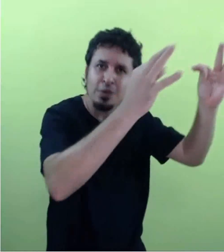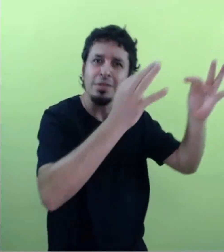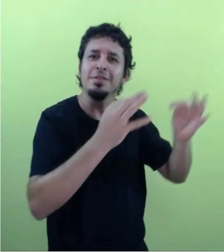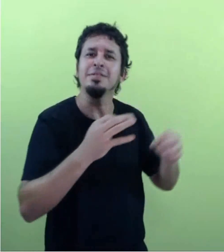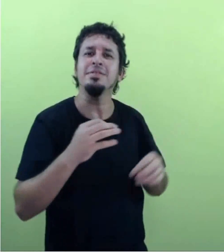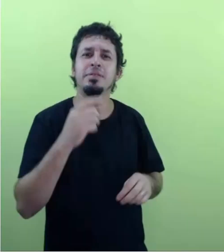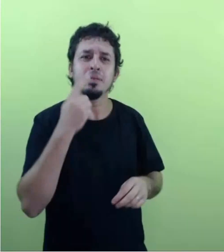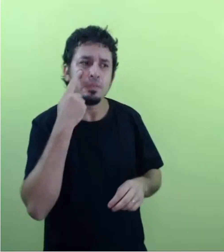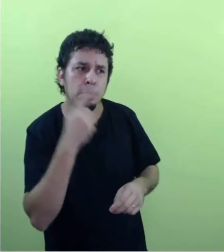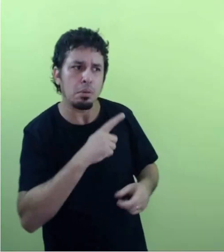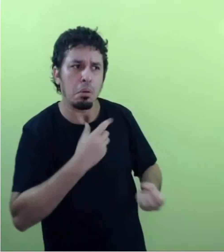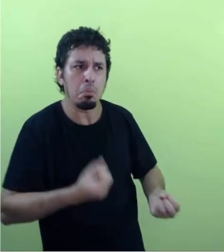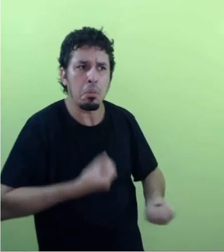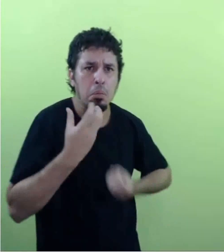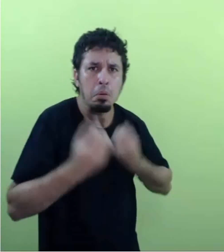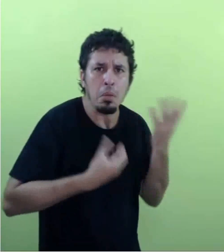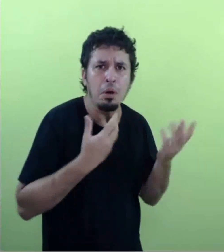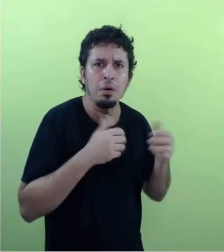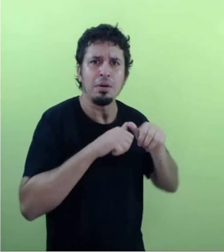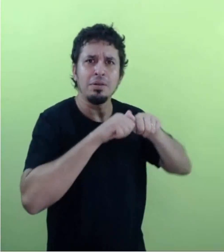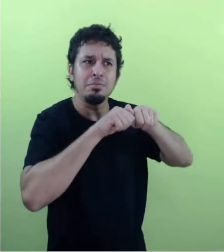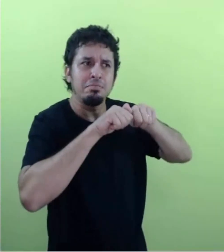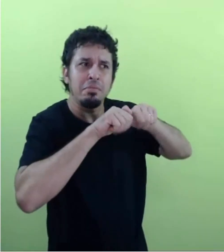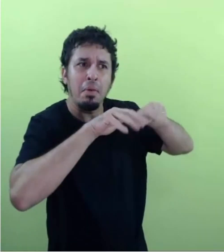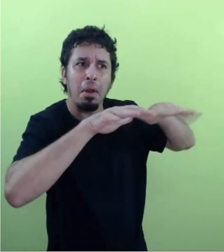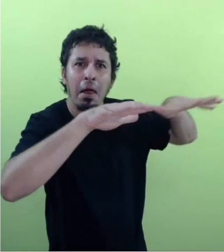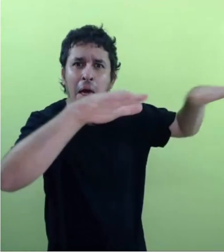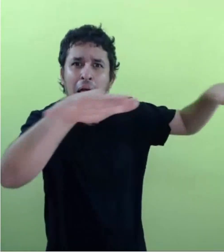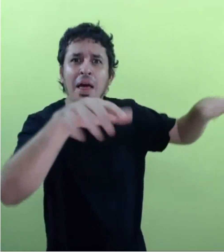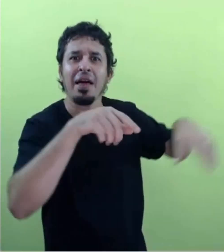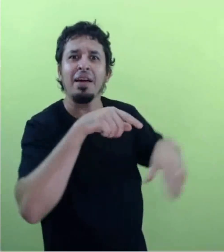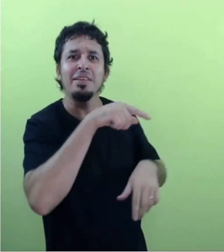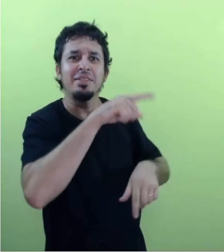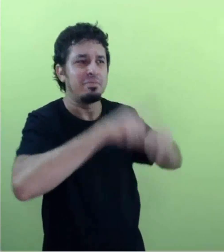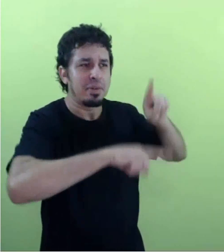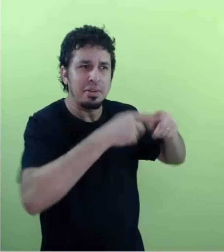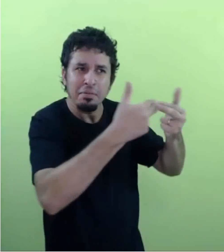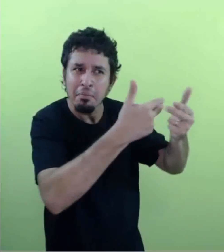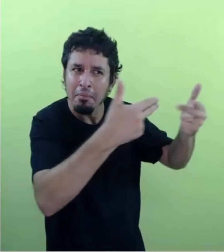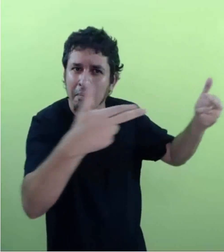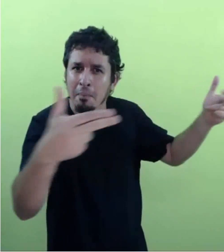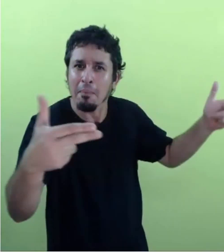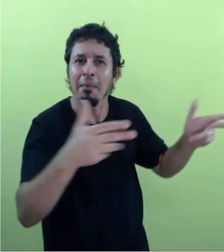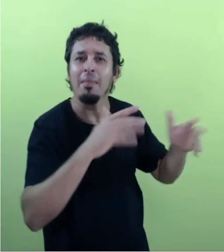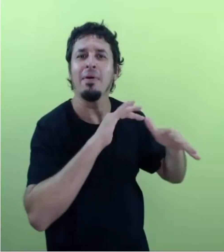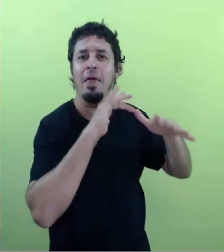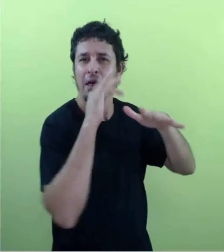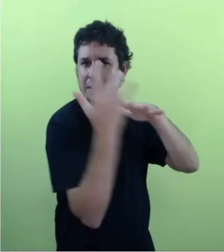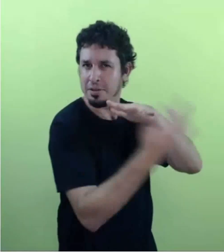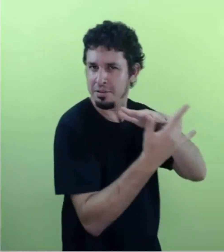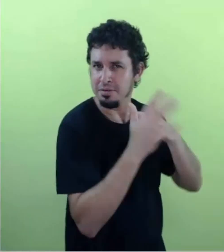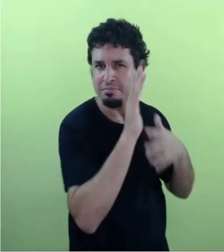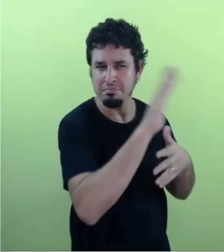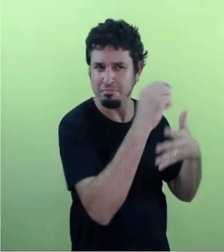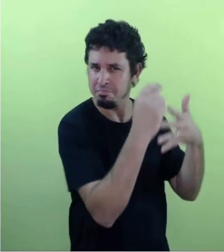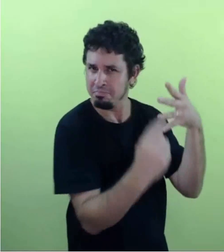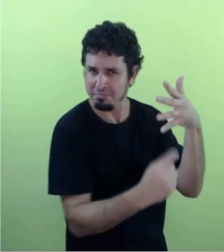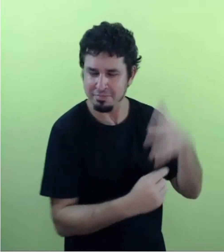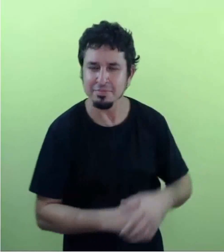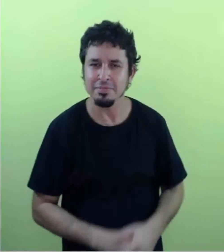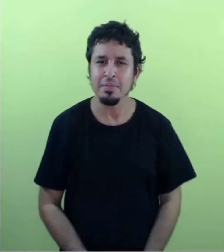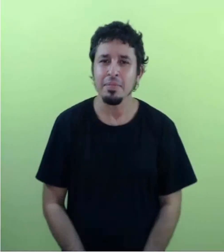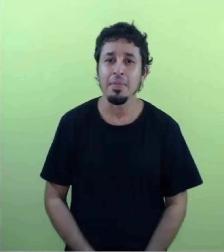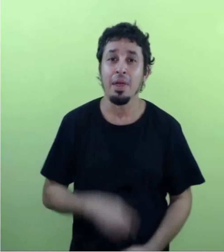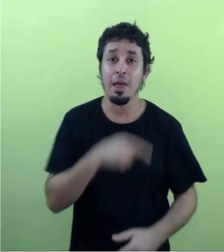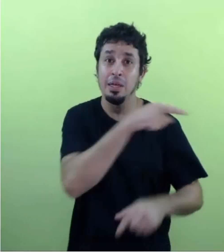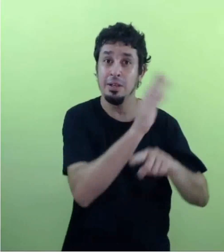intensa produção de vídeos em Libras compartilhando através de diferentes instrumentos virtuais. Os vídeos